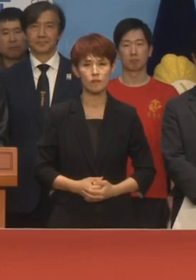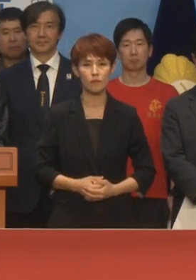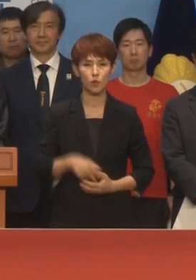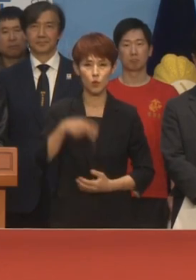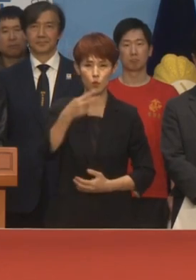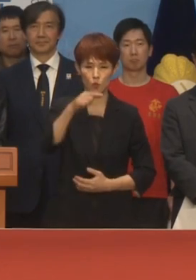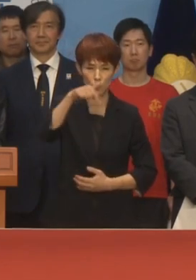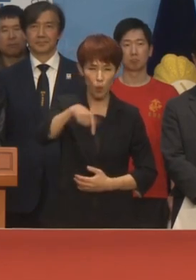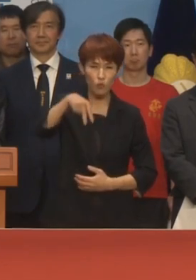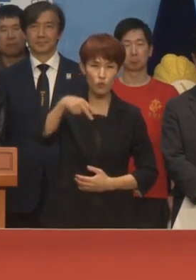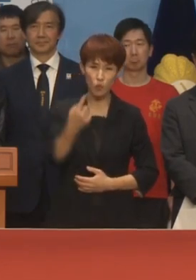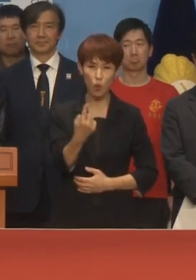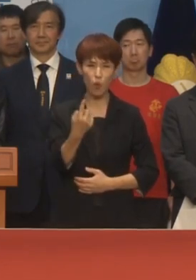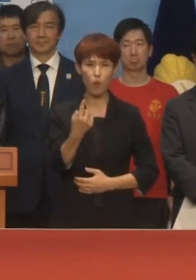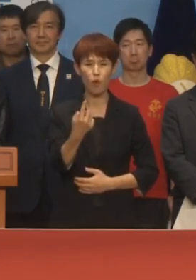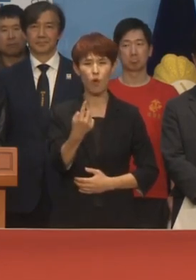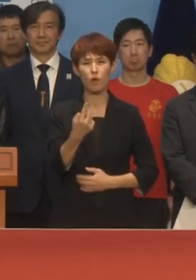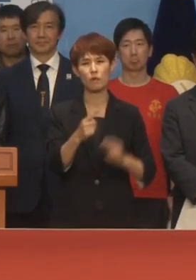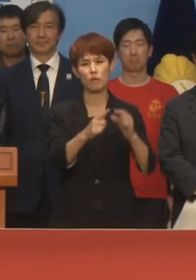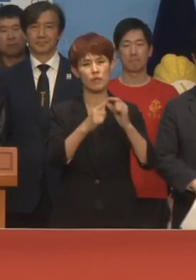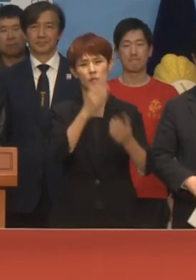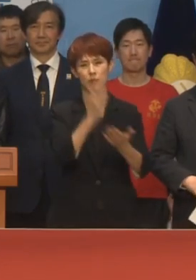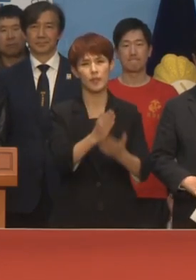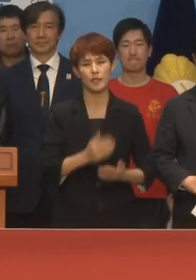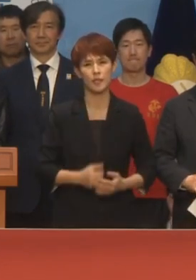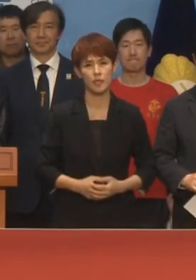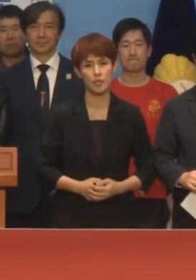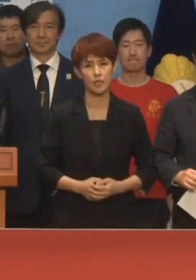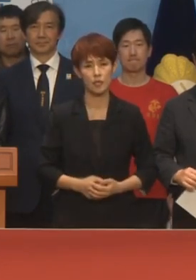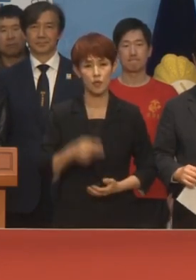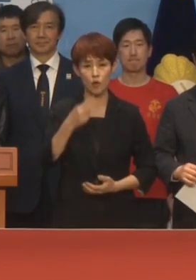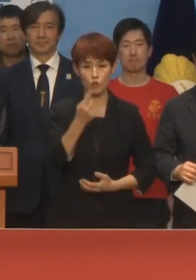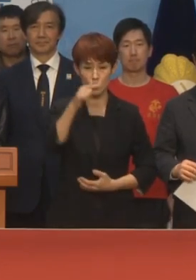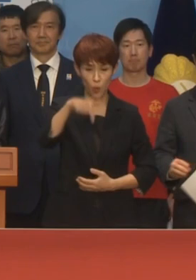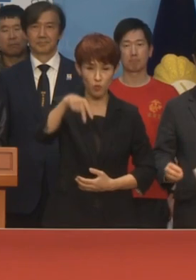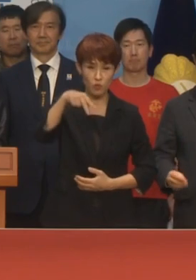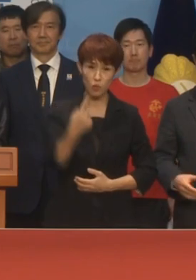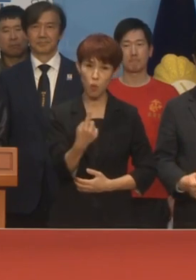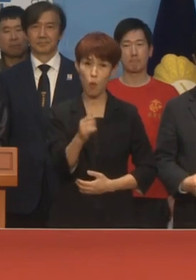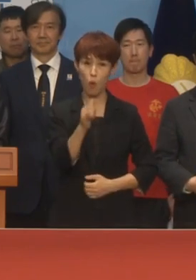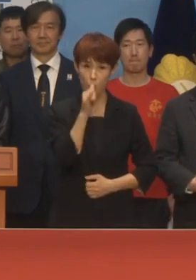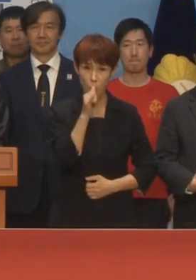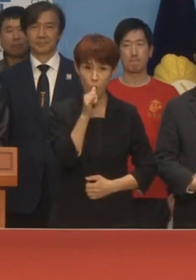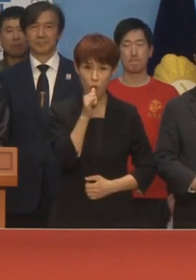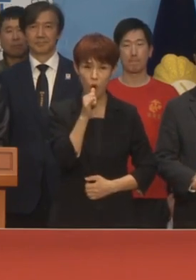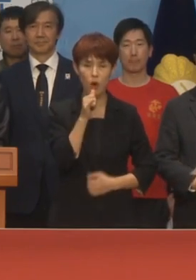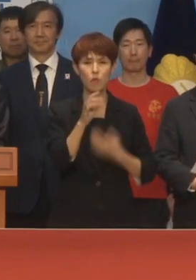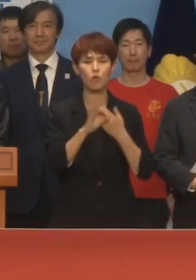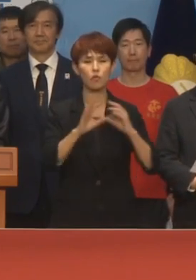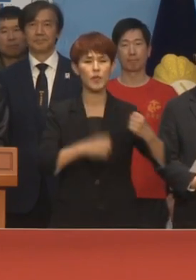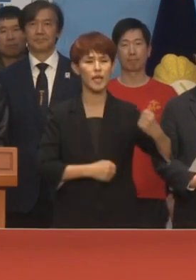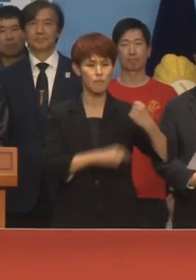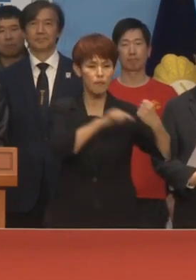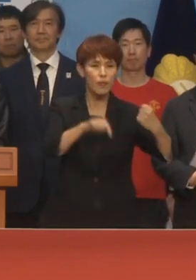같은 이야기 안 하셨으면 좋겠습니다. 만약 독소조항이 있다고 생각한다면은 국민의힘에서 진상규명의 보탬이